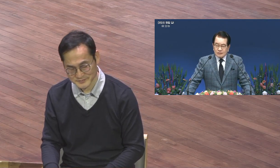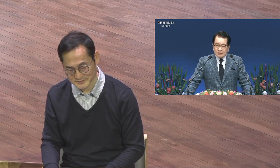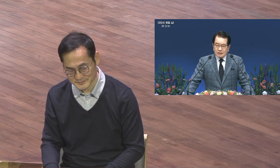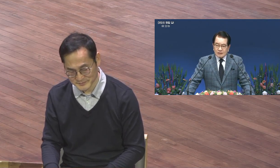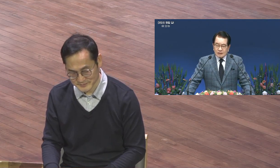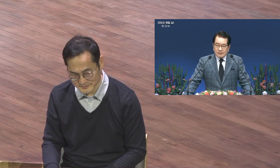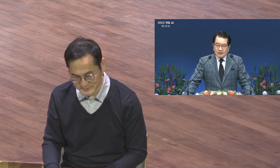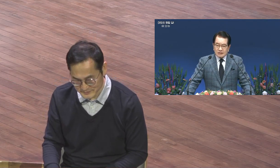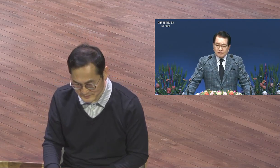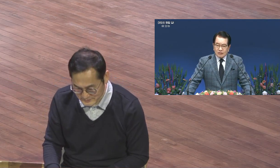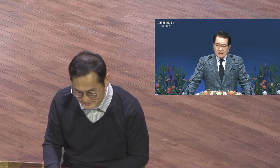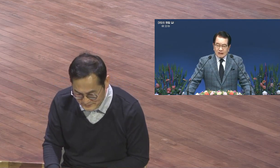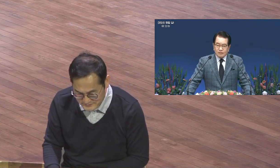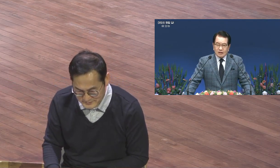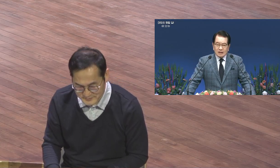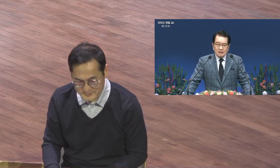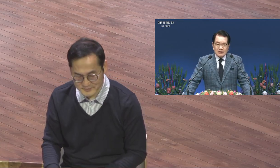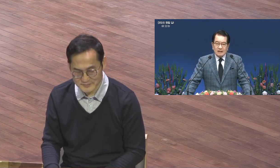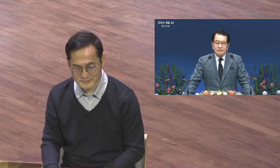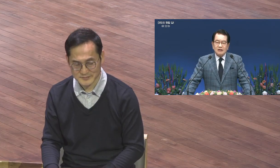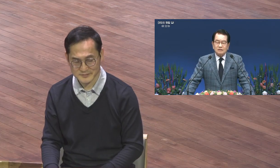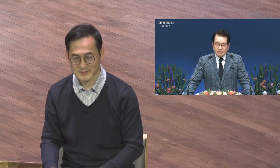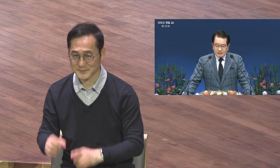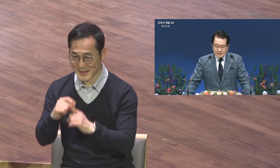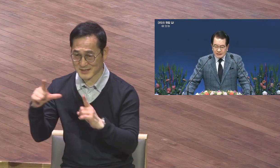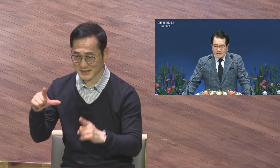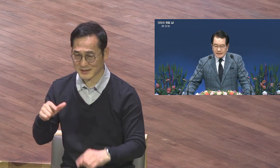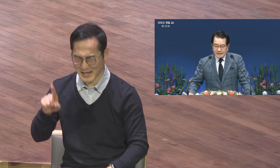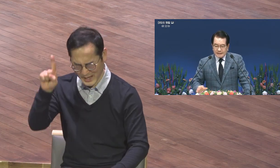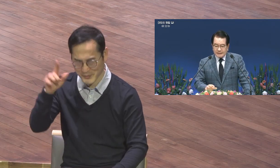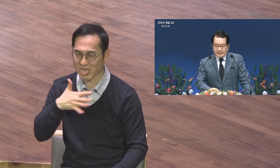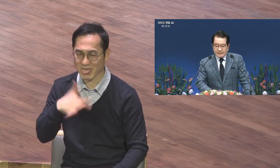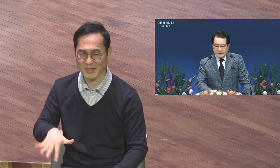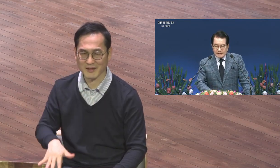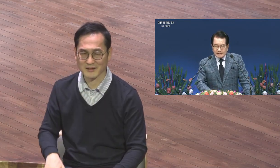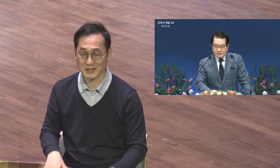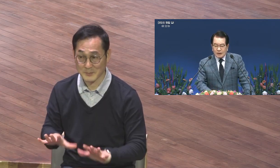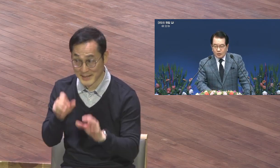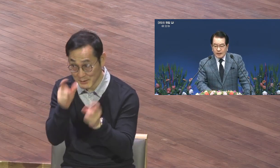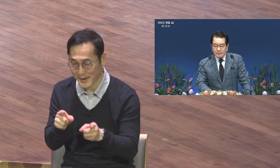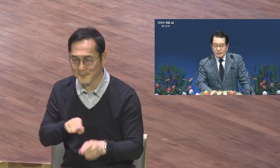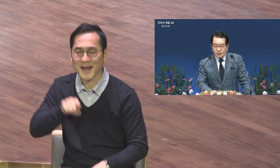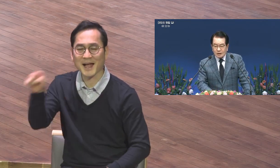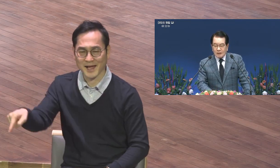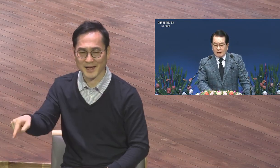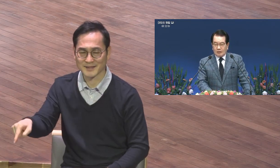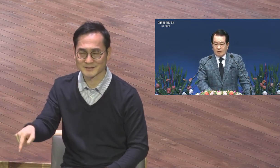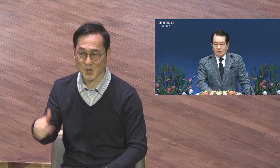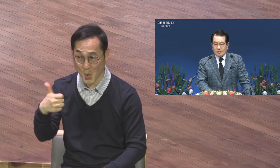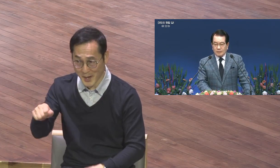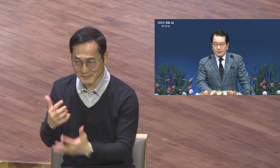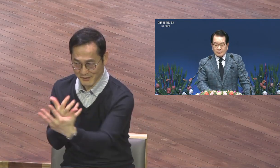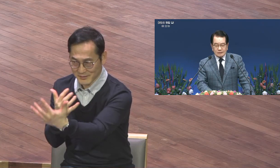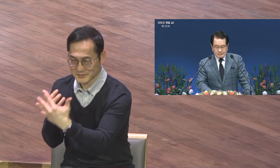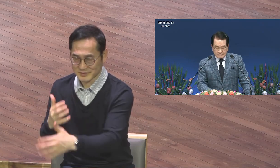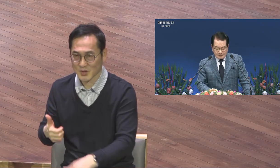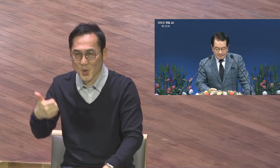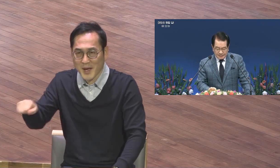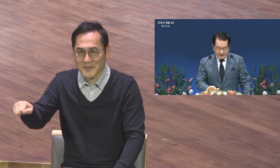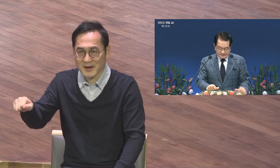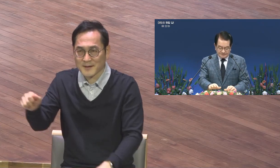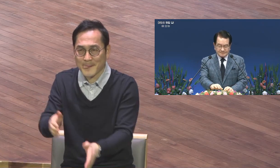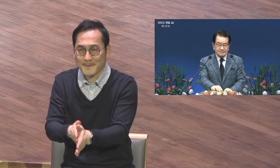뭐 지금 파키스탄은 우리가 아무도 안 갔는데 내가 먼저 갔다 올게. 간대. 한 5만 명 모인다. 5만 명.